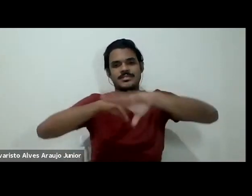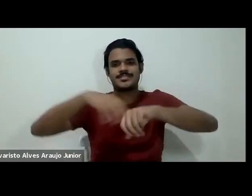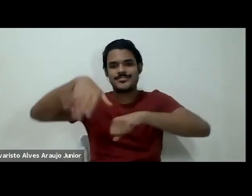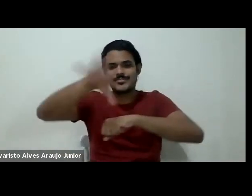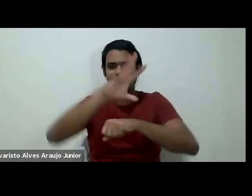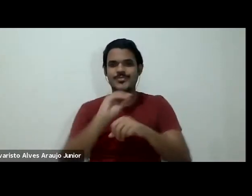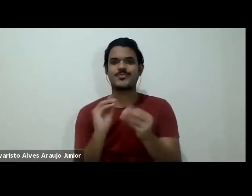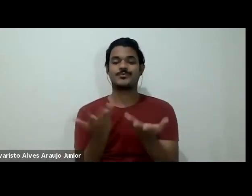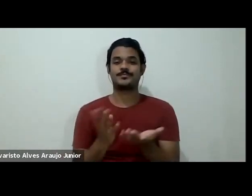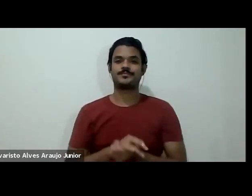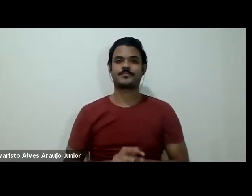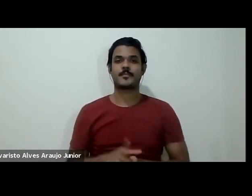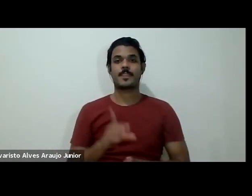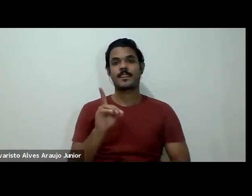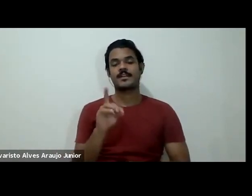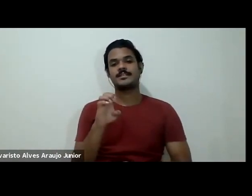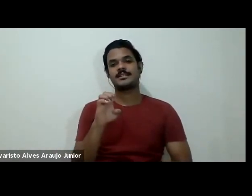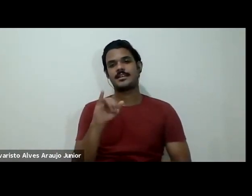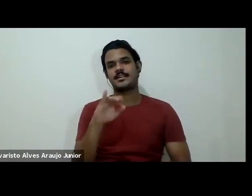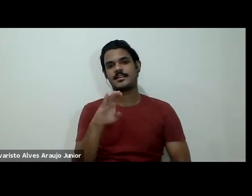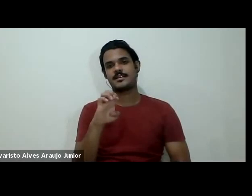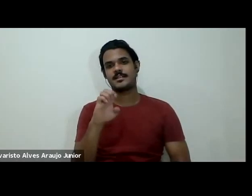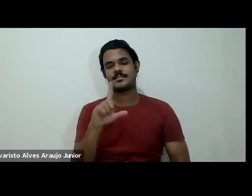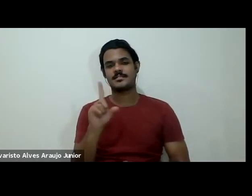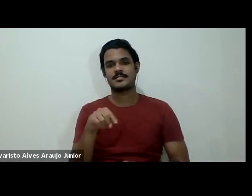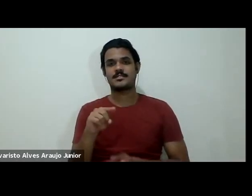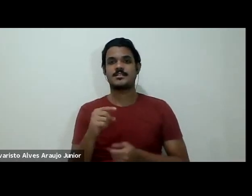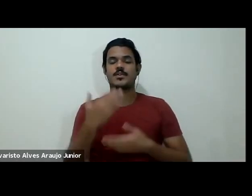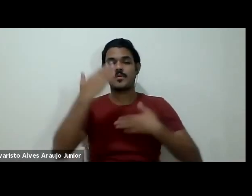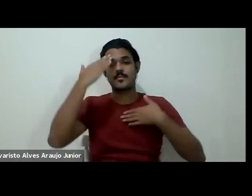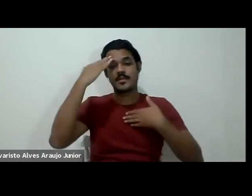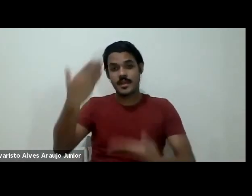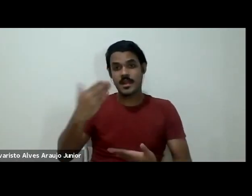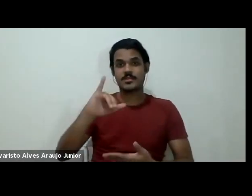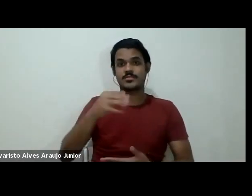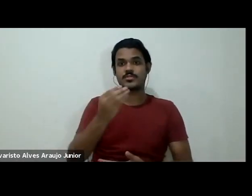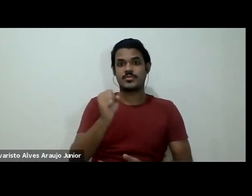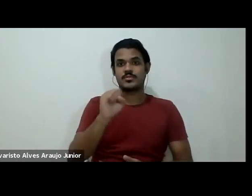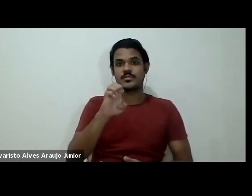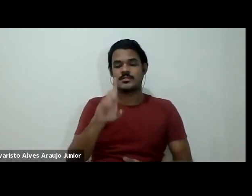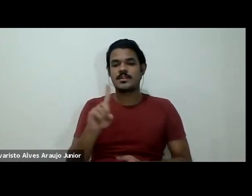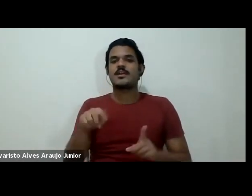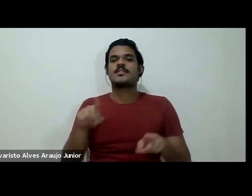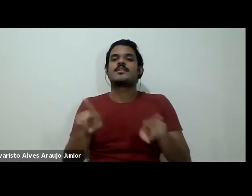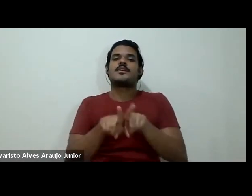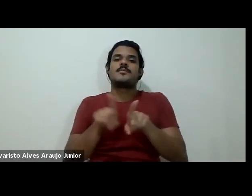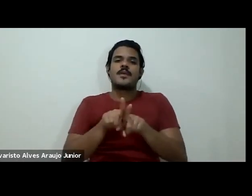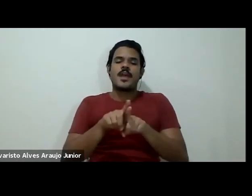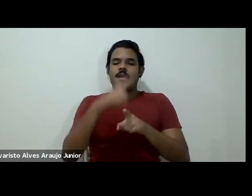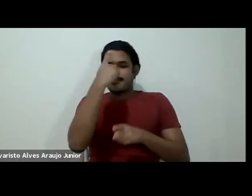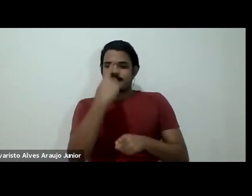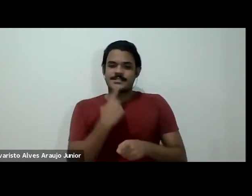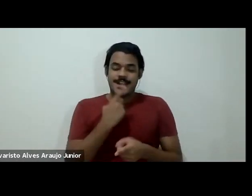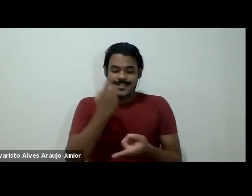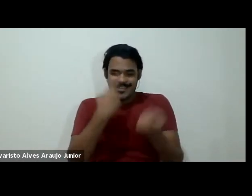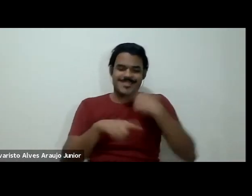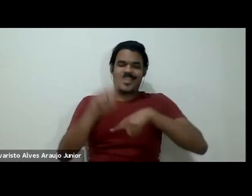Professora Deise Medina, obrigada, José Carlos. Professor Bernardo Belisário, Estética da Revolução.